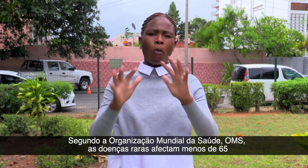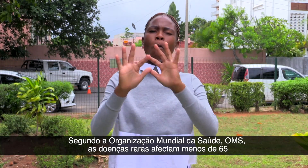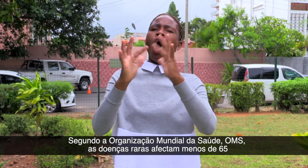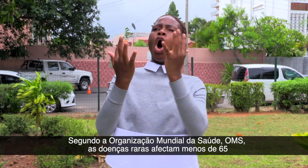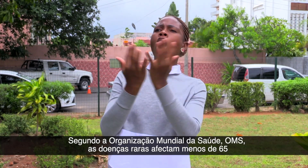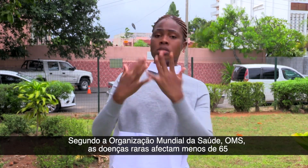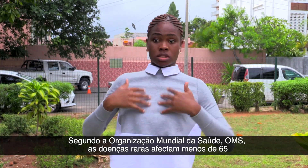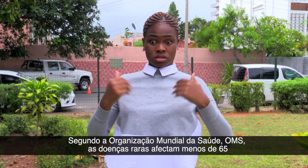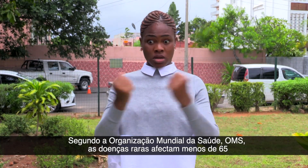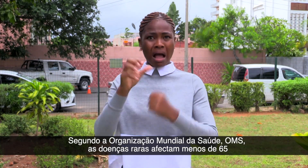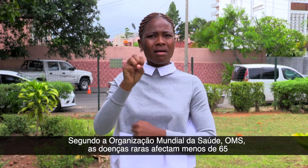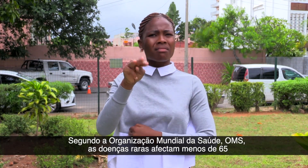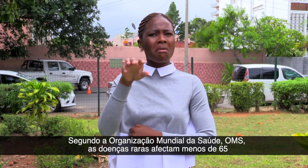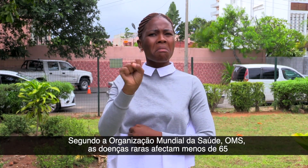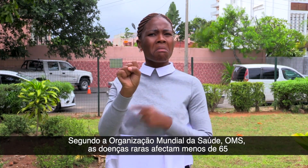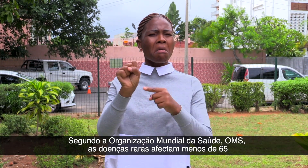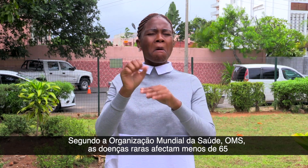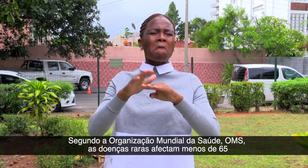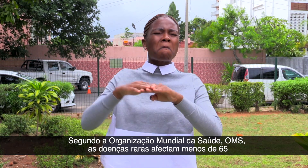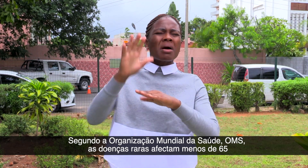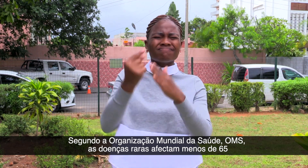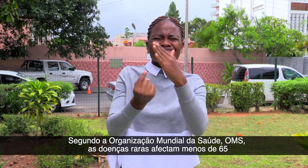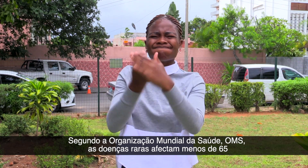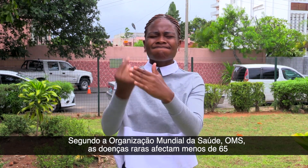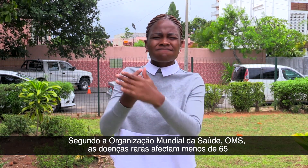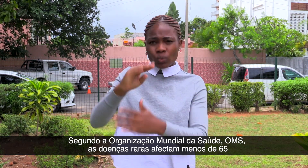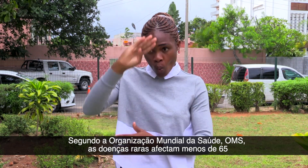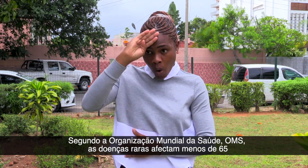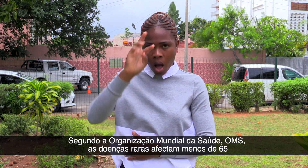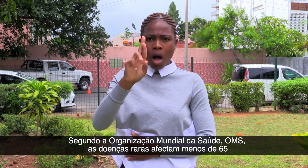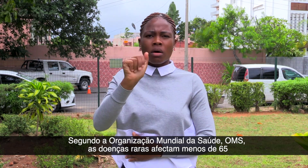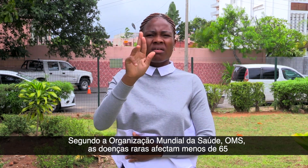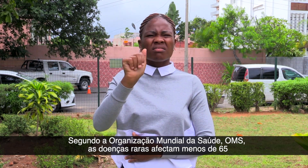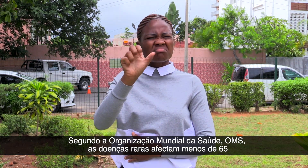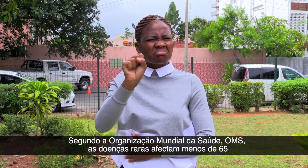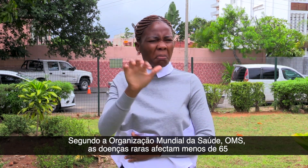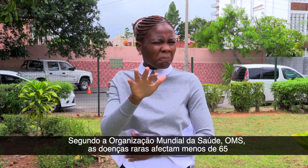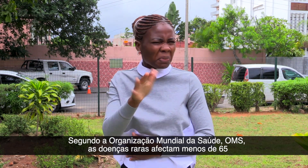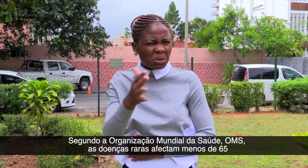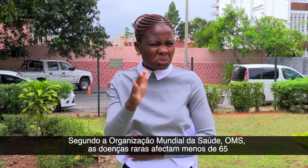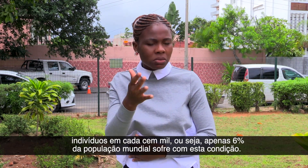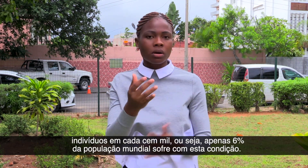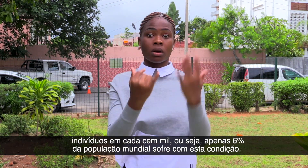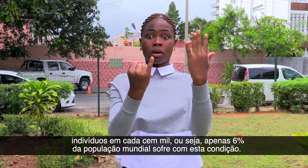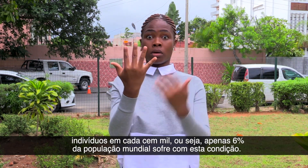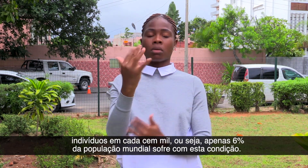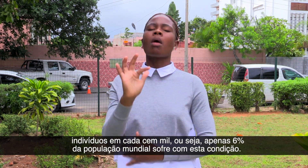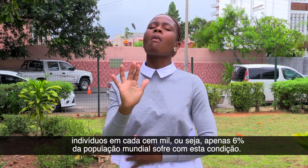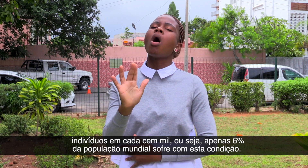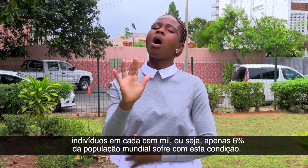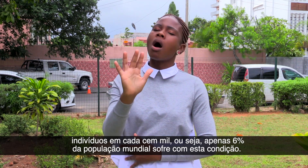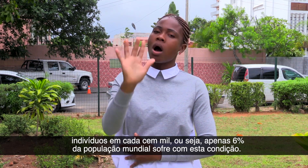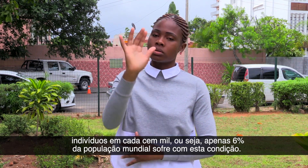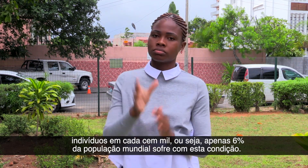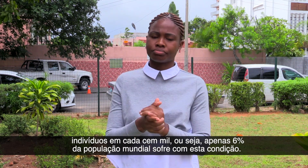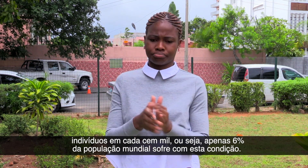Segundo a Organização Mundial da Saúde, OMS, as doenças raras afetam menos de 65 indivíduos em cada